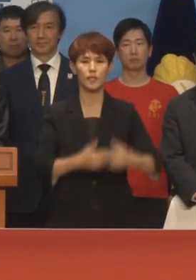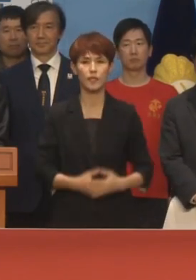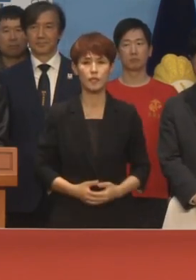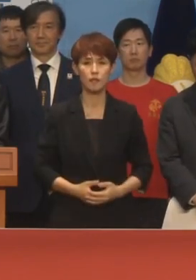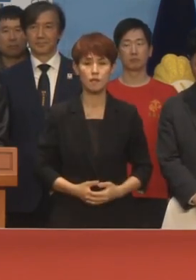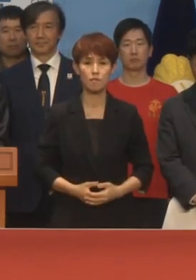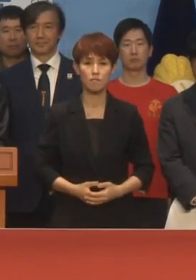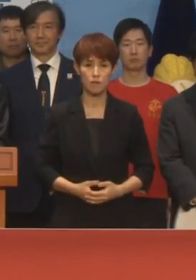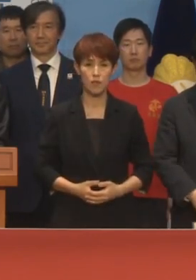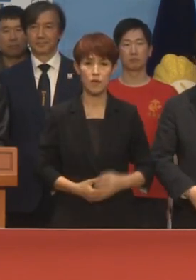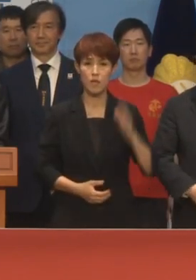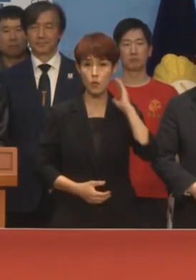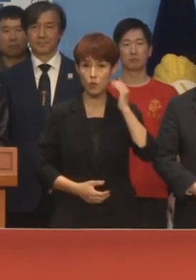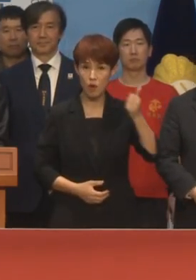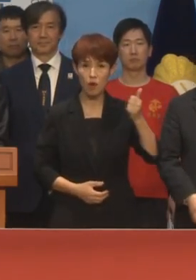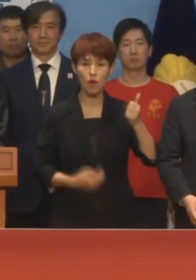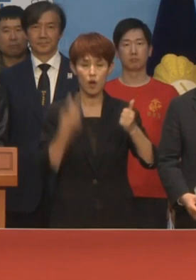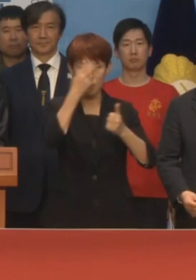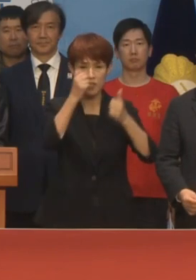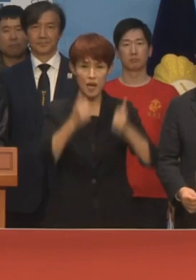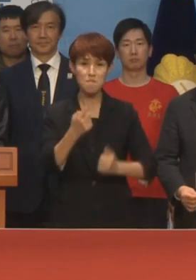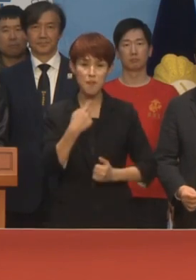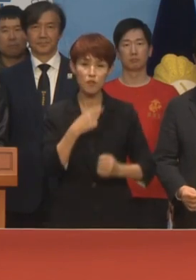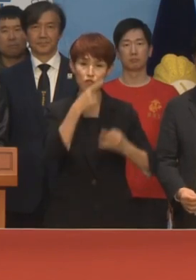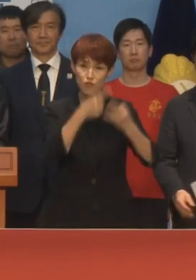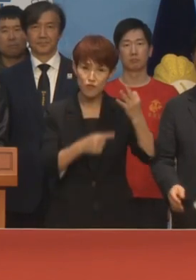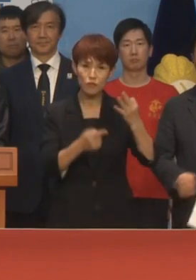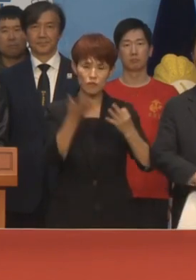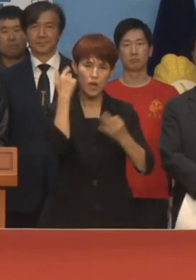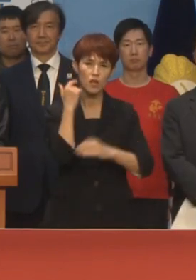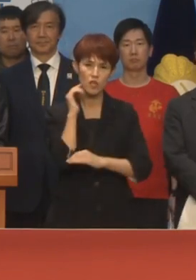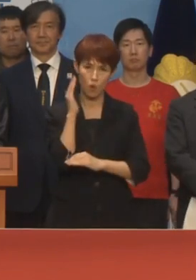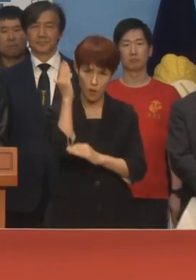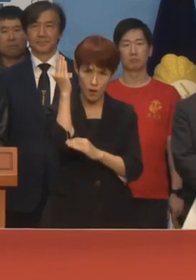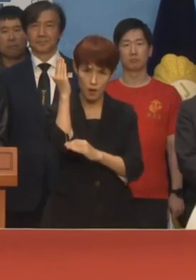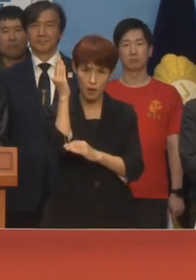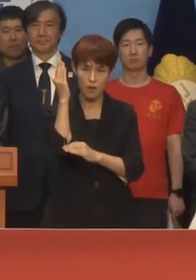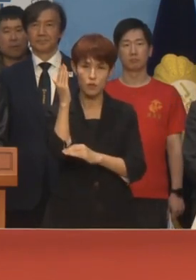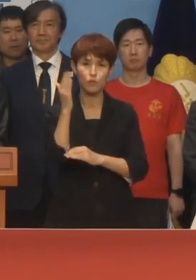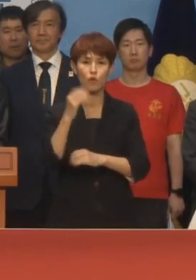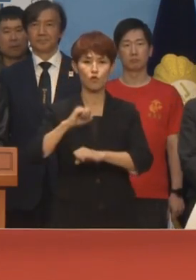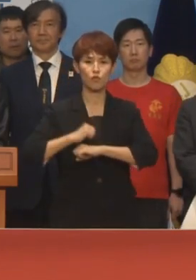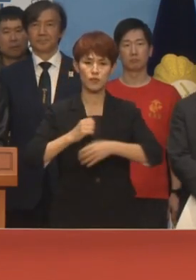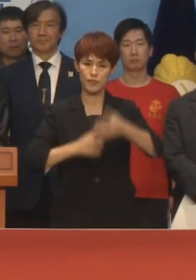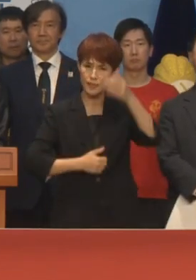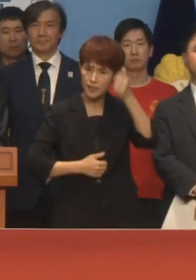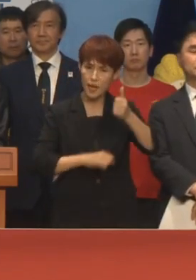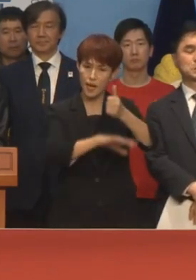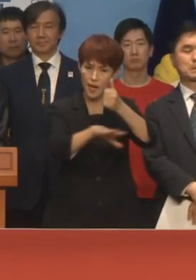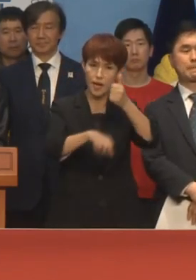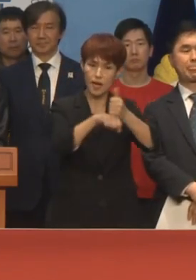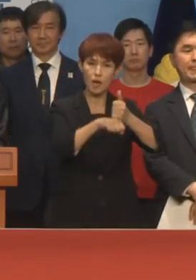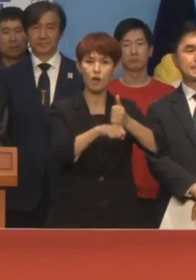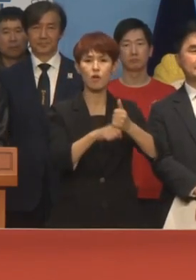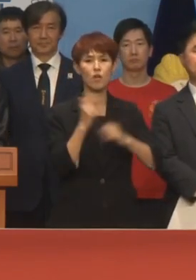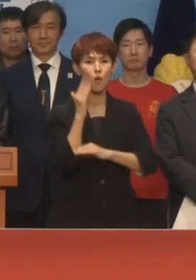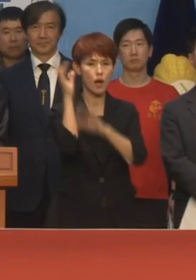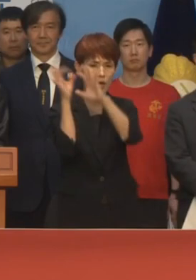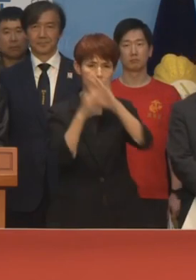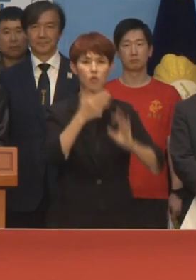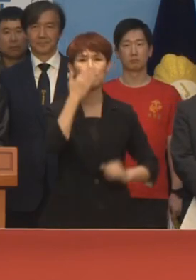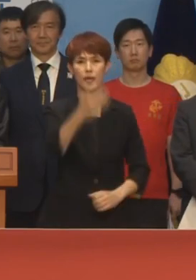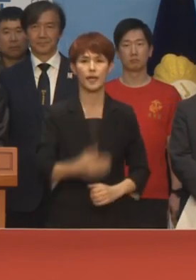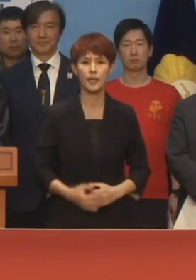그래야 대통령, 검사 윤석열의 과거 영광, 그리고 지금 군통수권자 윤석열의 영광이 지속될 수 있을